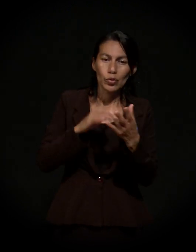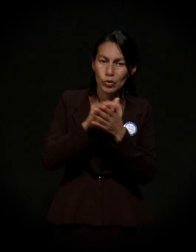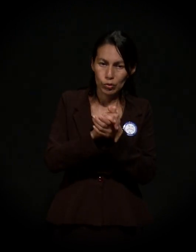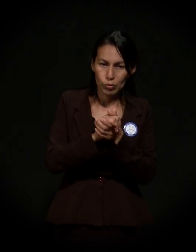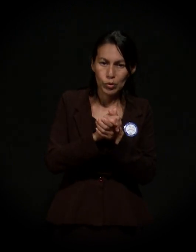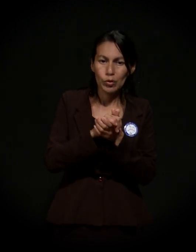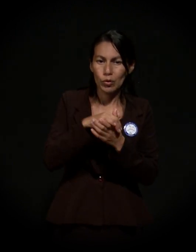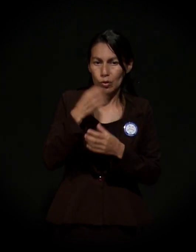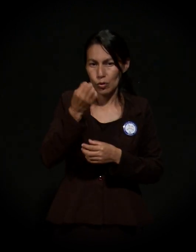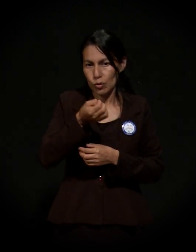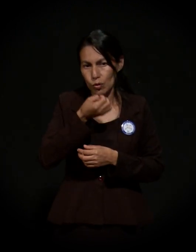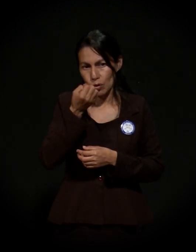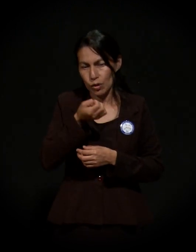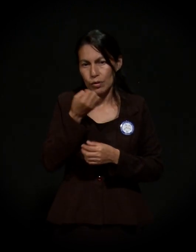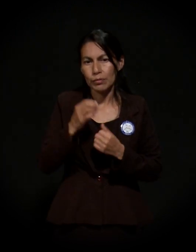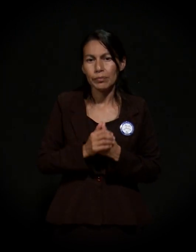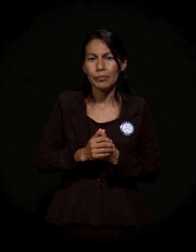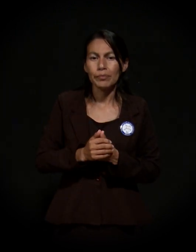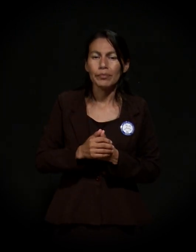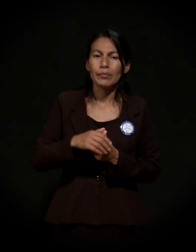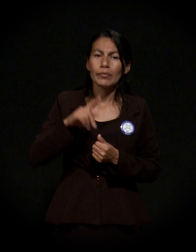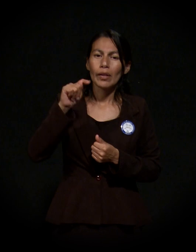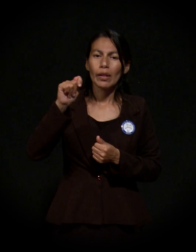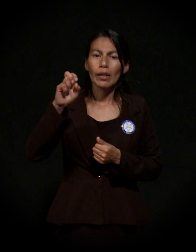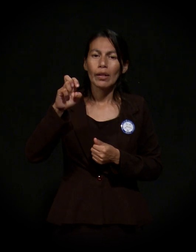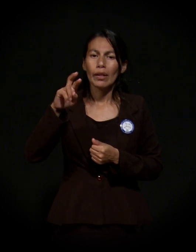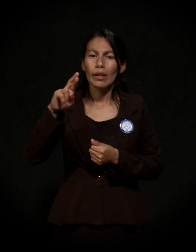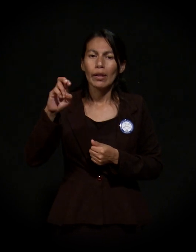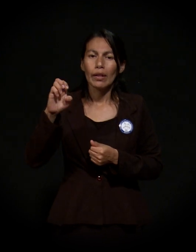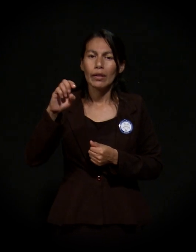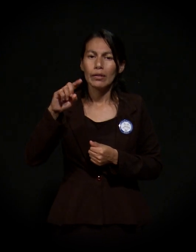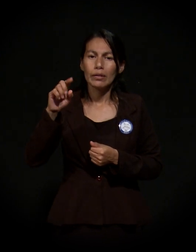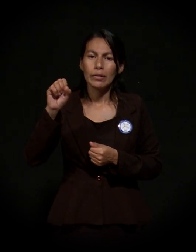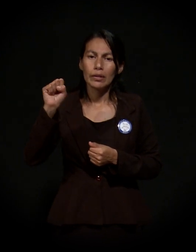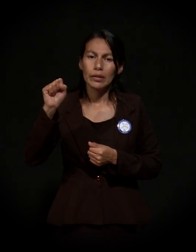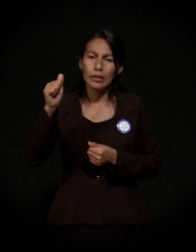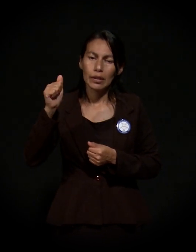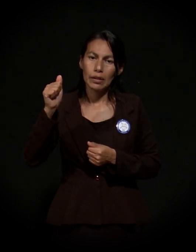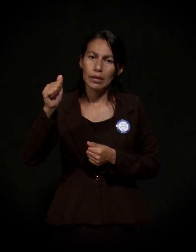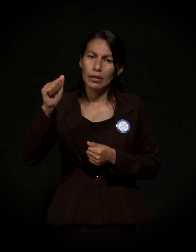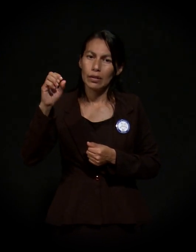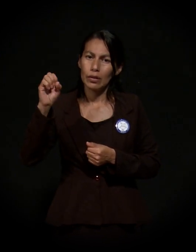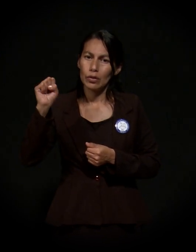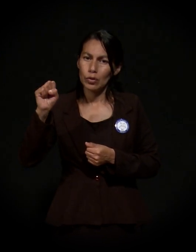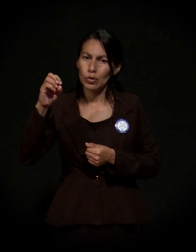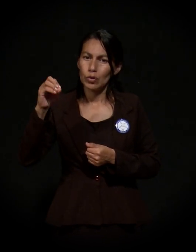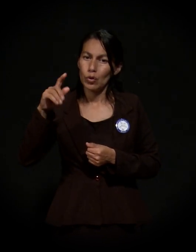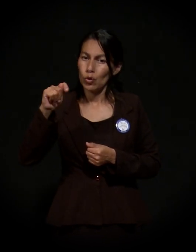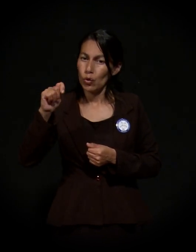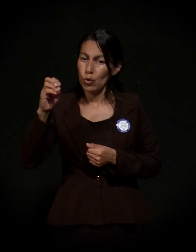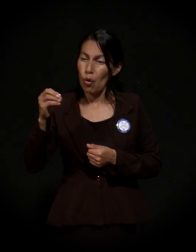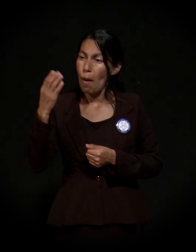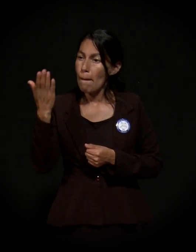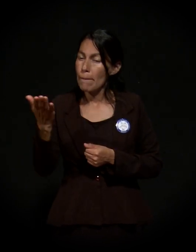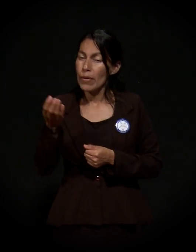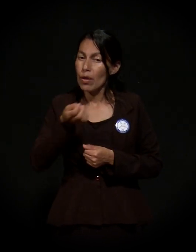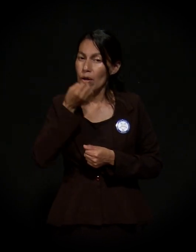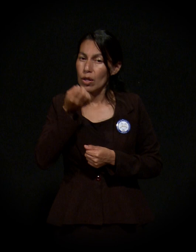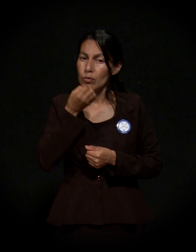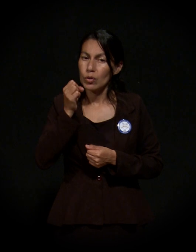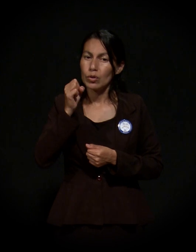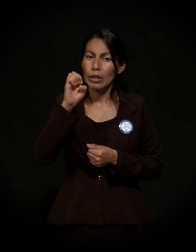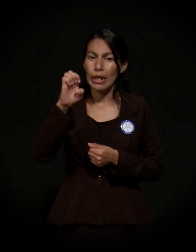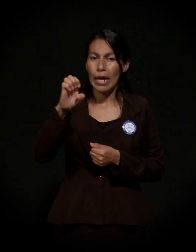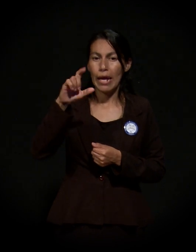Vamos a estar orando por estos esposos, Ventura. Teresa Soto pide oración por